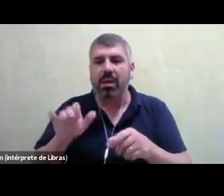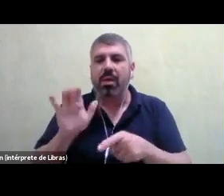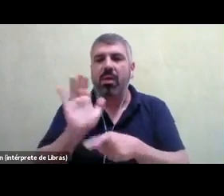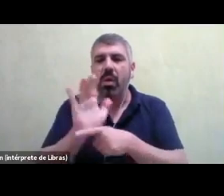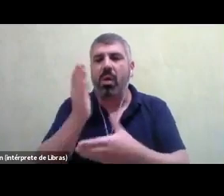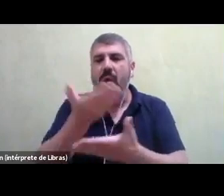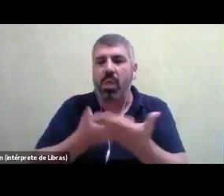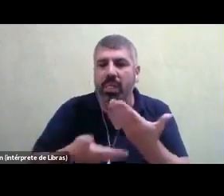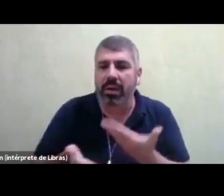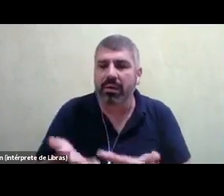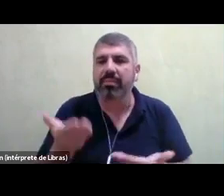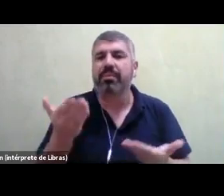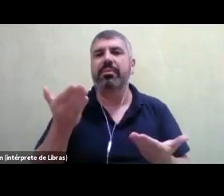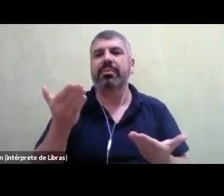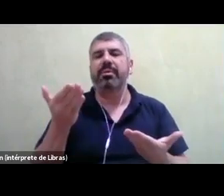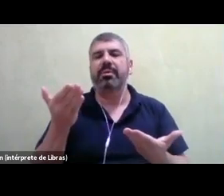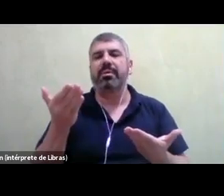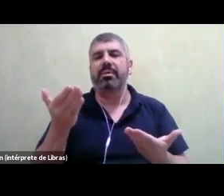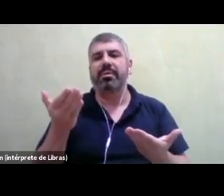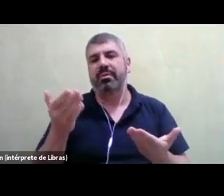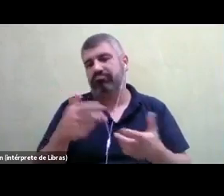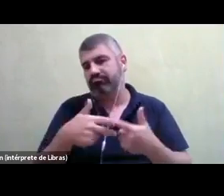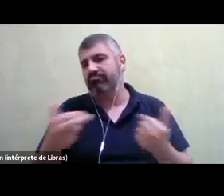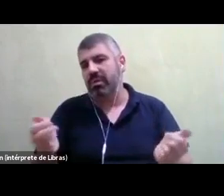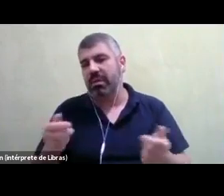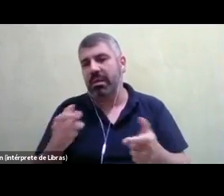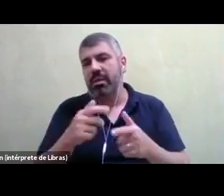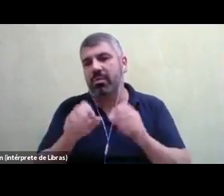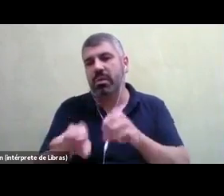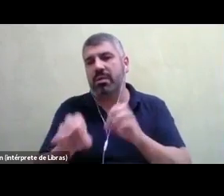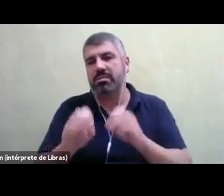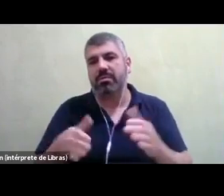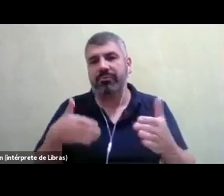né, de poder contribuir aí com um pouco, né, com educação de fronteira.